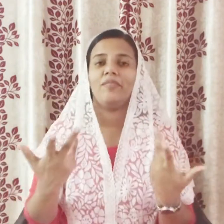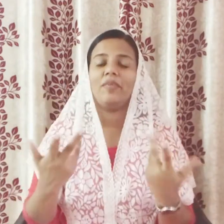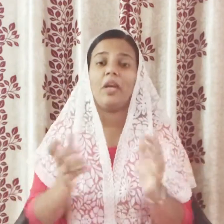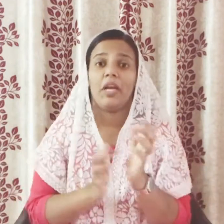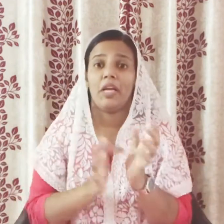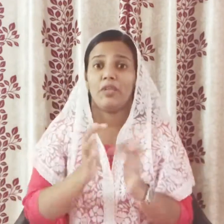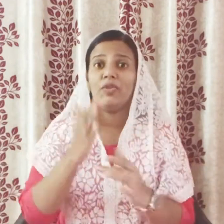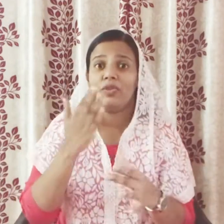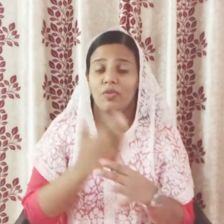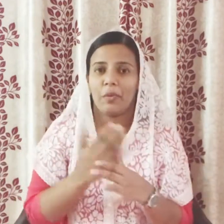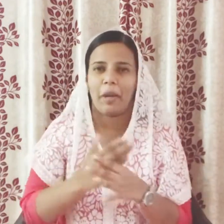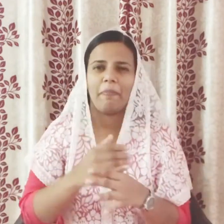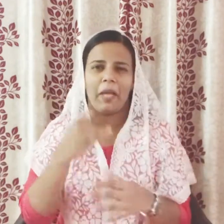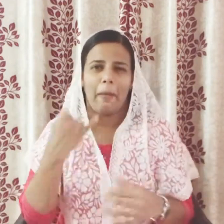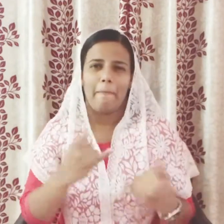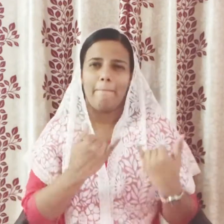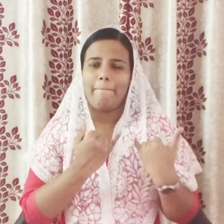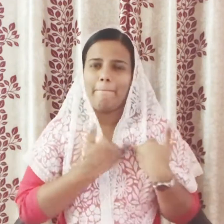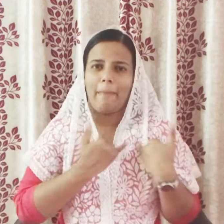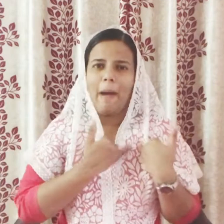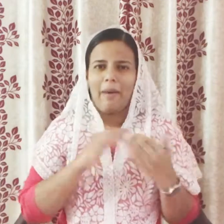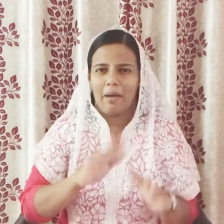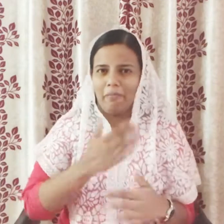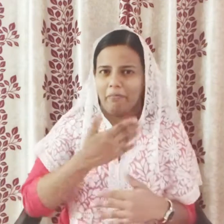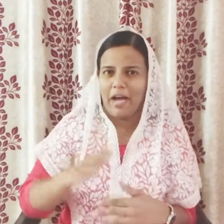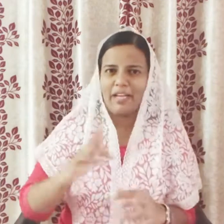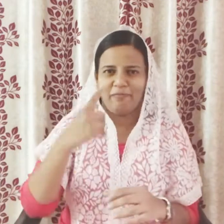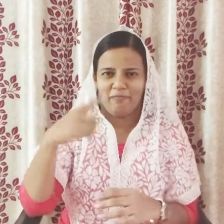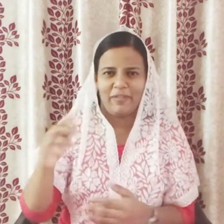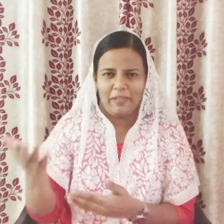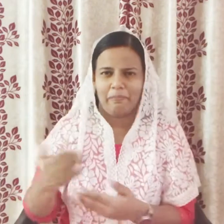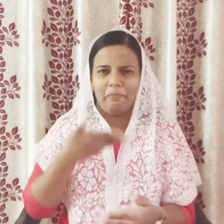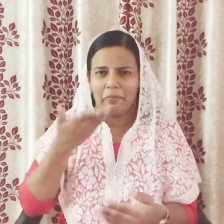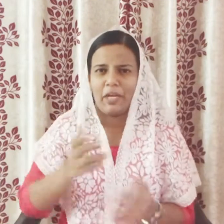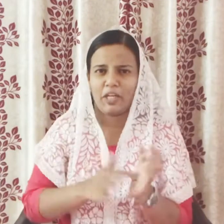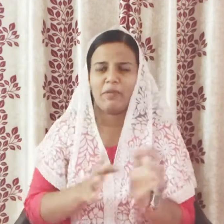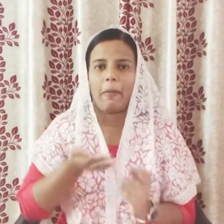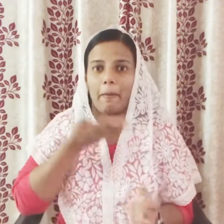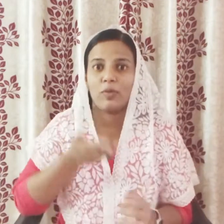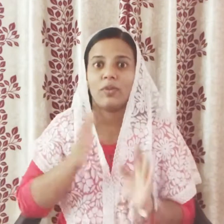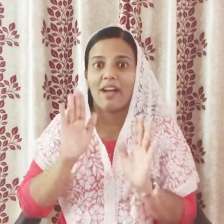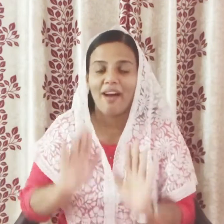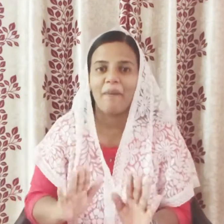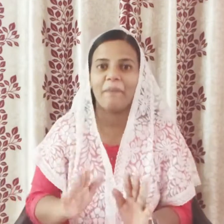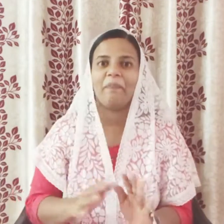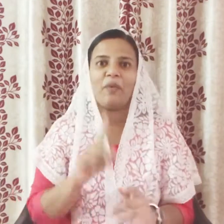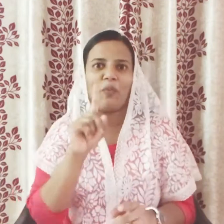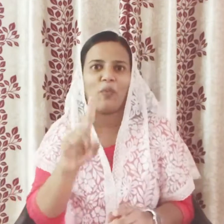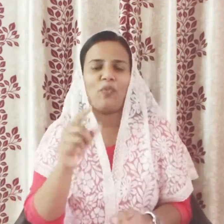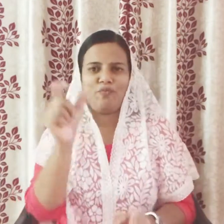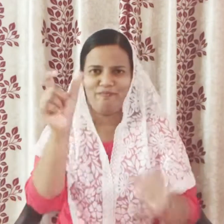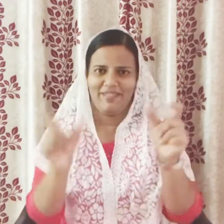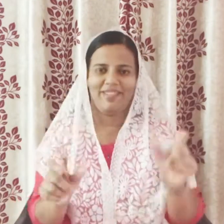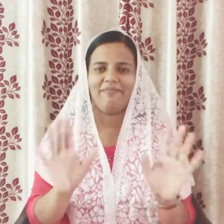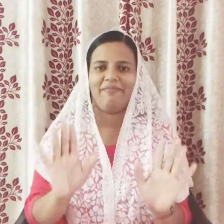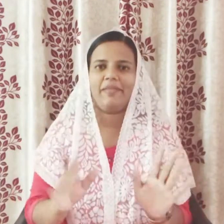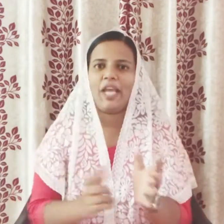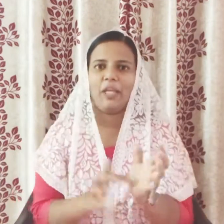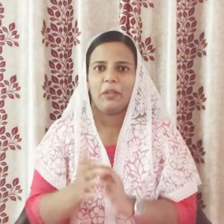ആയിട്ടുള്ള ശുശ്രൂഷ എന്ന് പറയുന്നത് പാപികളെ നീതിയിലേക്ക് നടത്തുന്ന, നീതി എന്ന് പറയുന്നത് യേശുവാണ്. അപ്പോൾ ഒരു വ്യക്തിയെ യേശുവിൻ്റെ അടുക്കിലേക്ക്